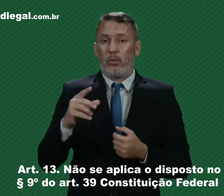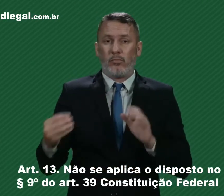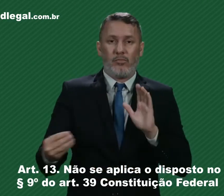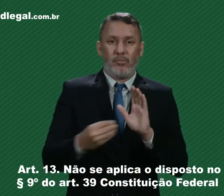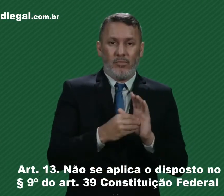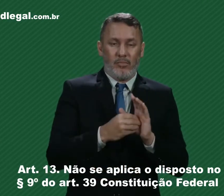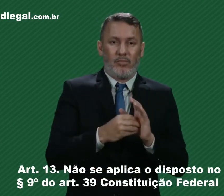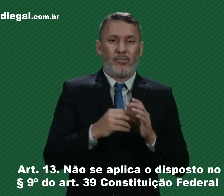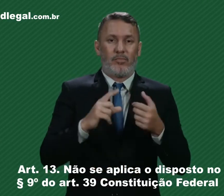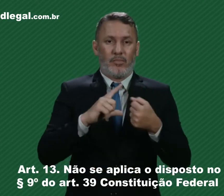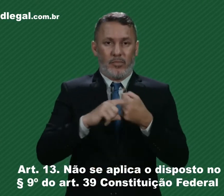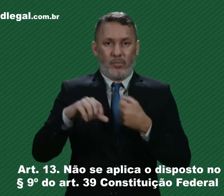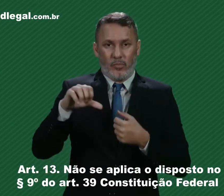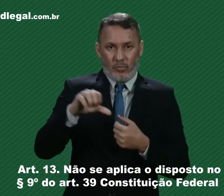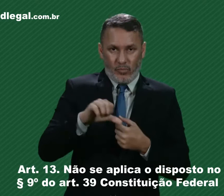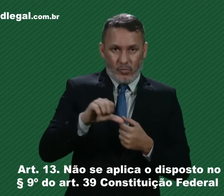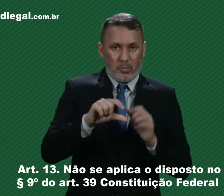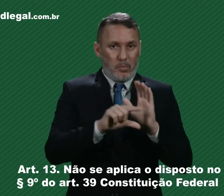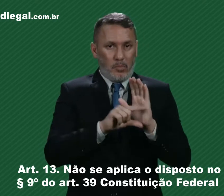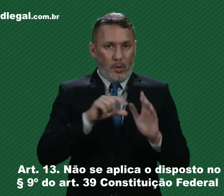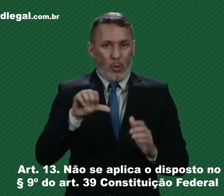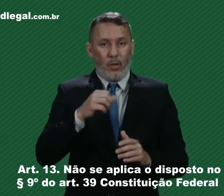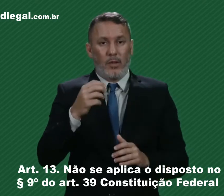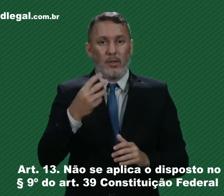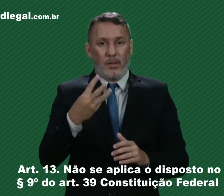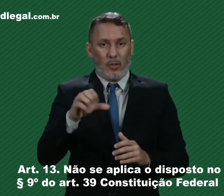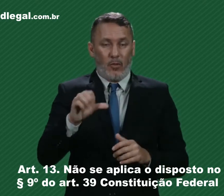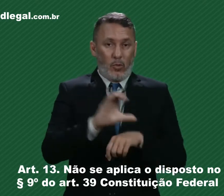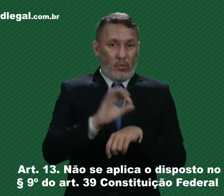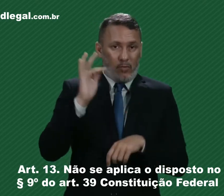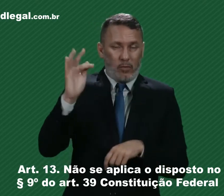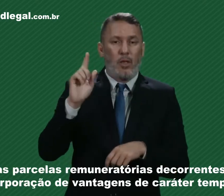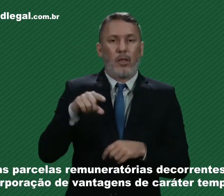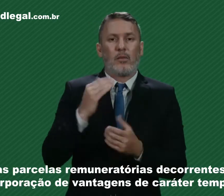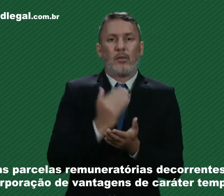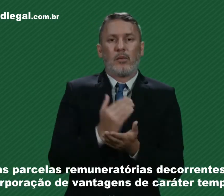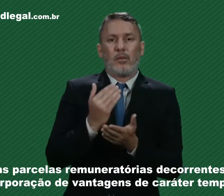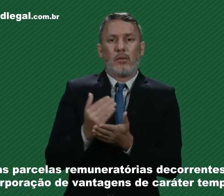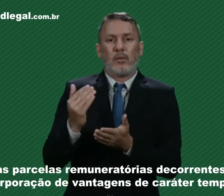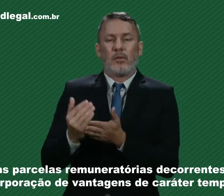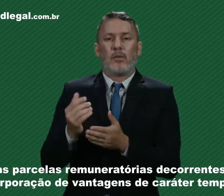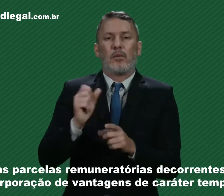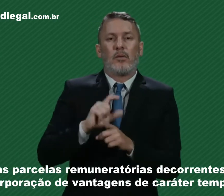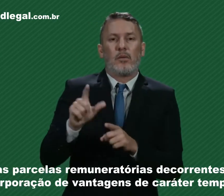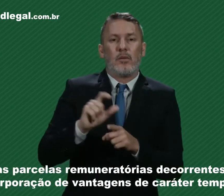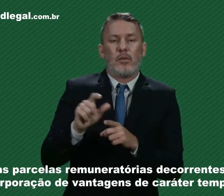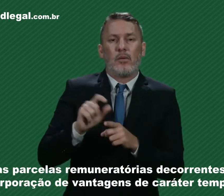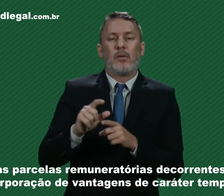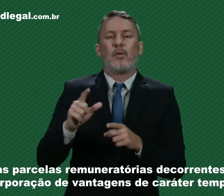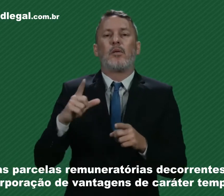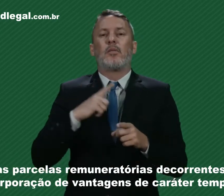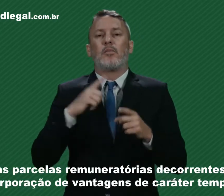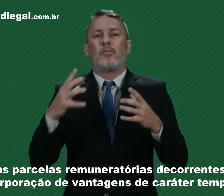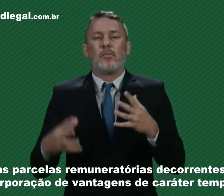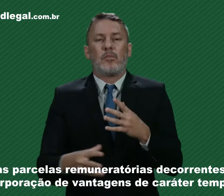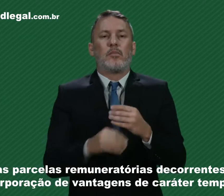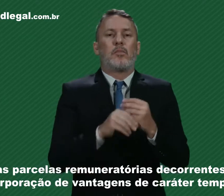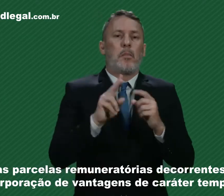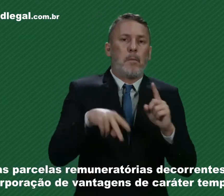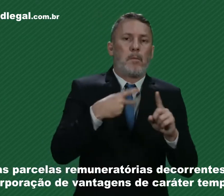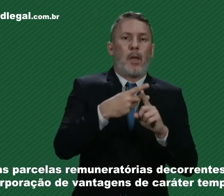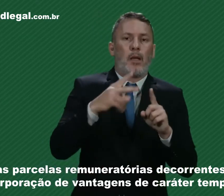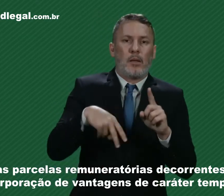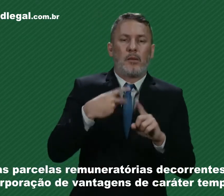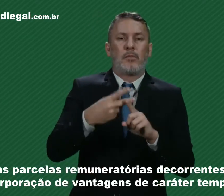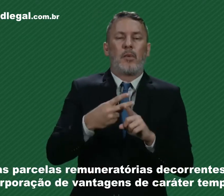no parágrafo 9º do artigo 39 da Constituição Federal às parcelas remuneratórias decorrentes de